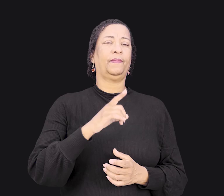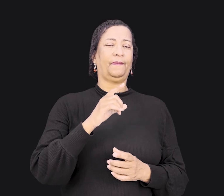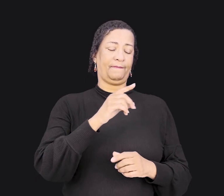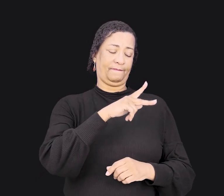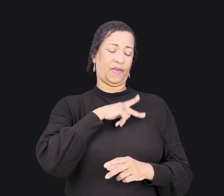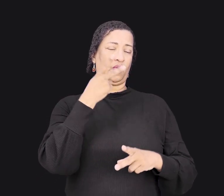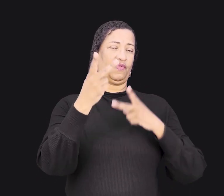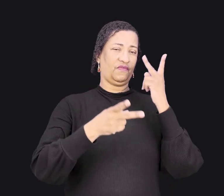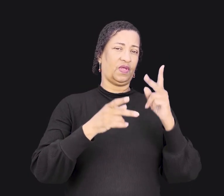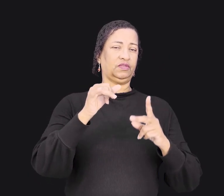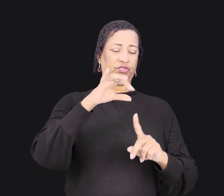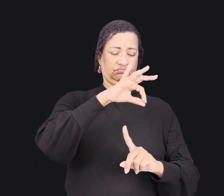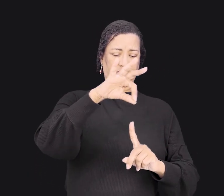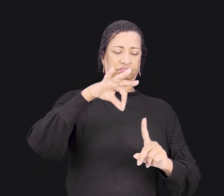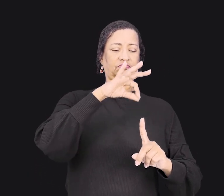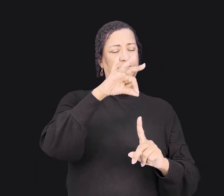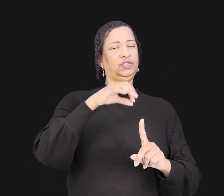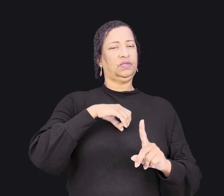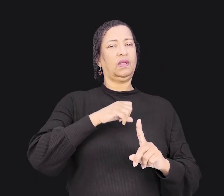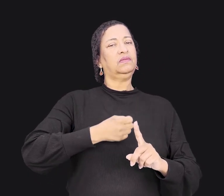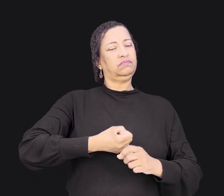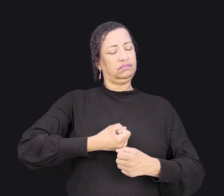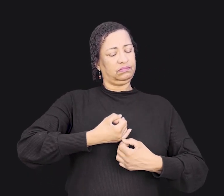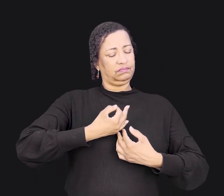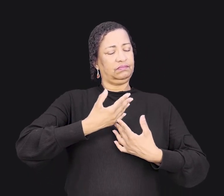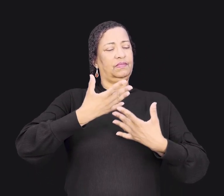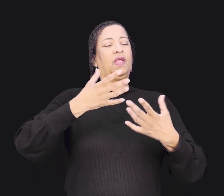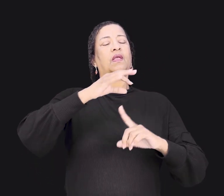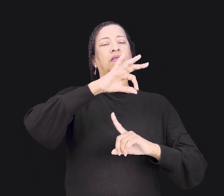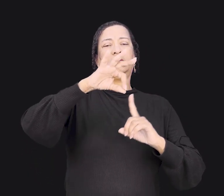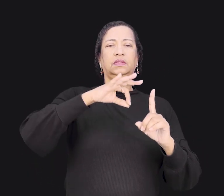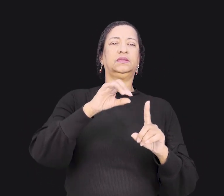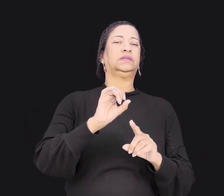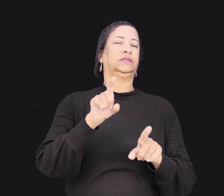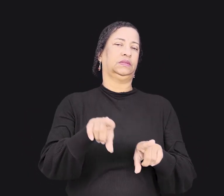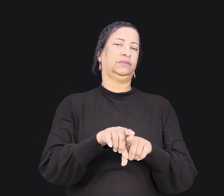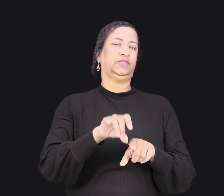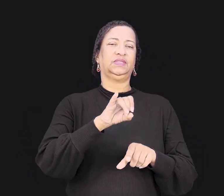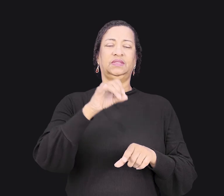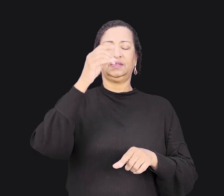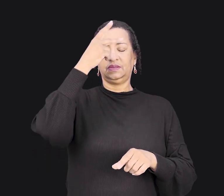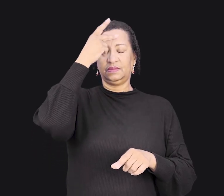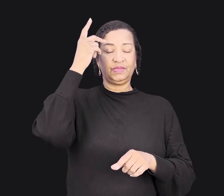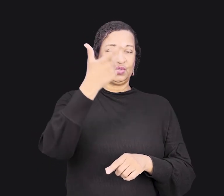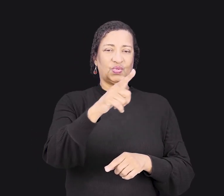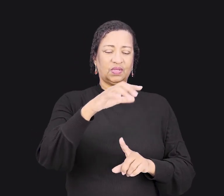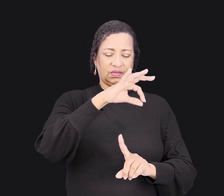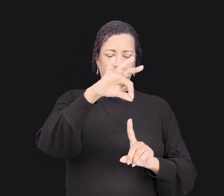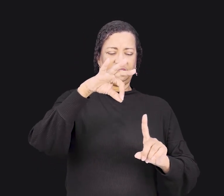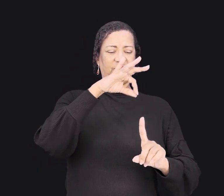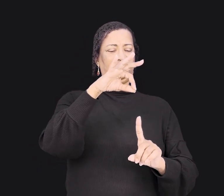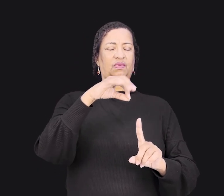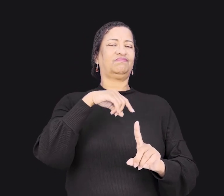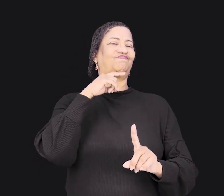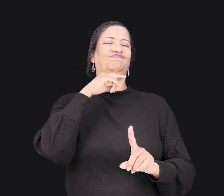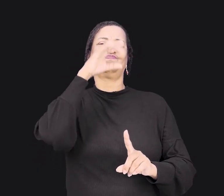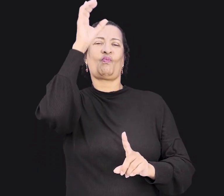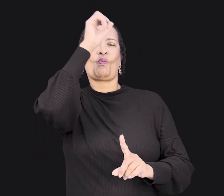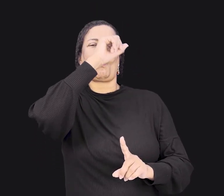se discerne espiritualmente. Portanto, se alguém não tem o Espírito Santo, nunca aprenderá acerca do que é espiritual. O homem que